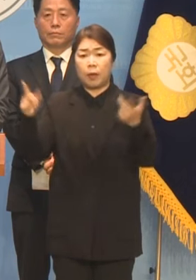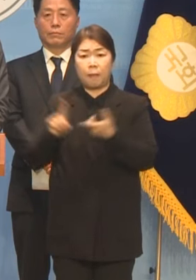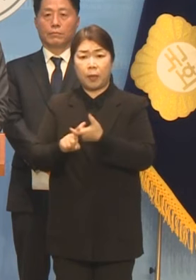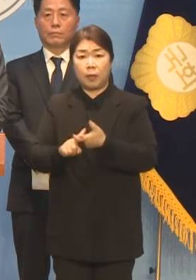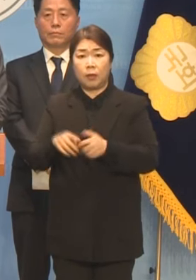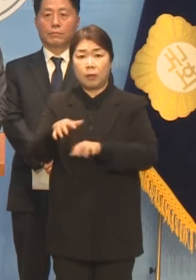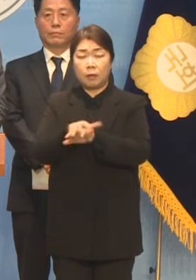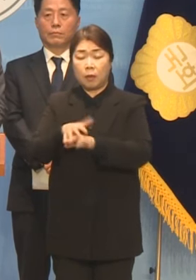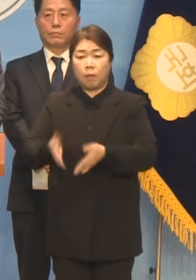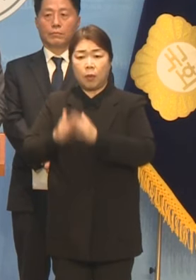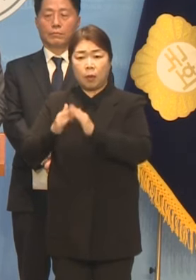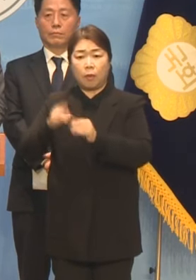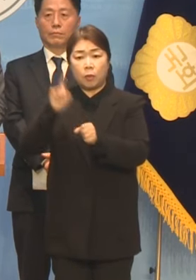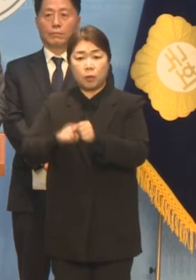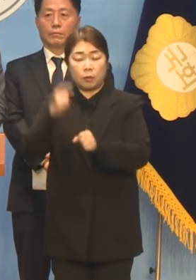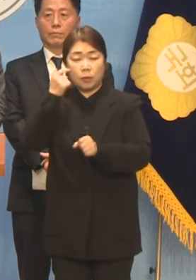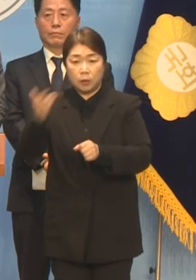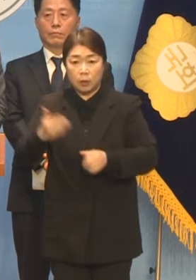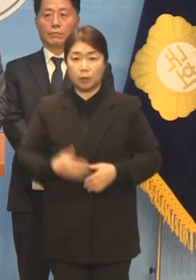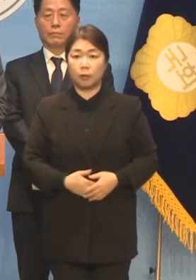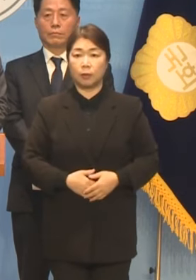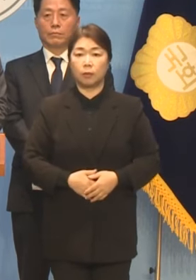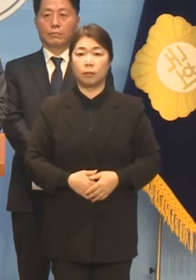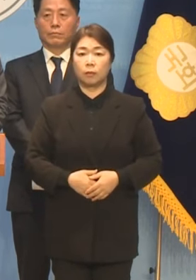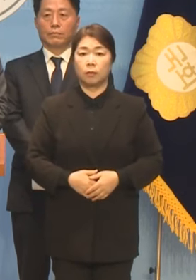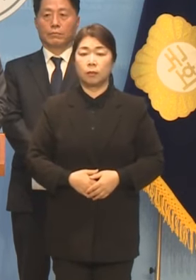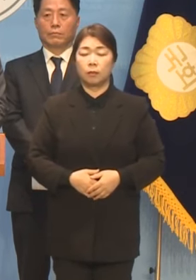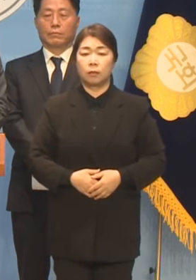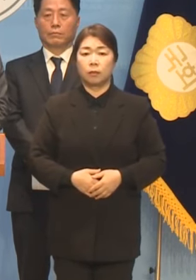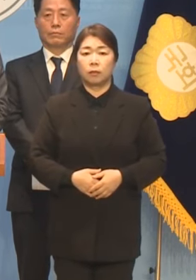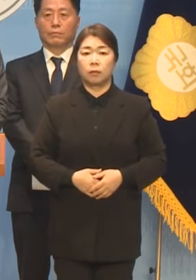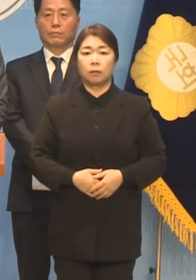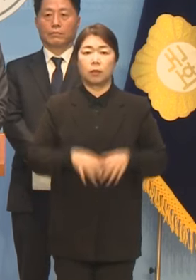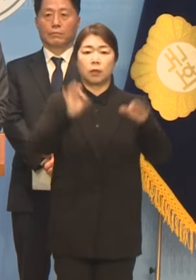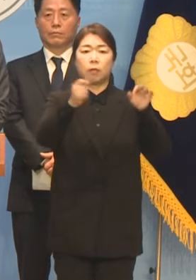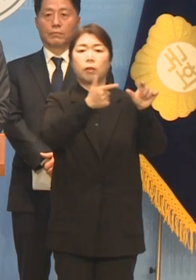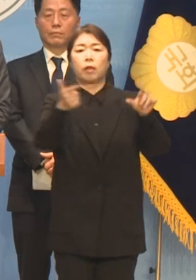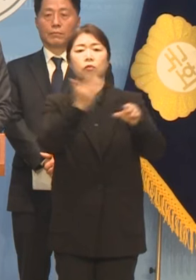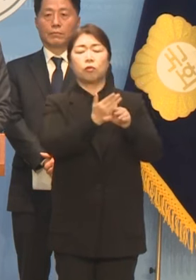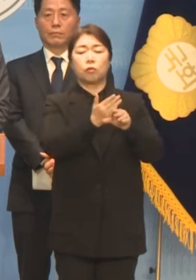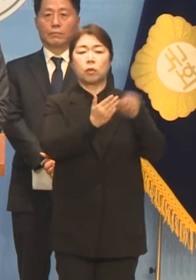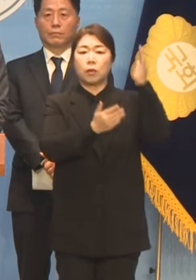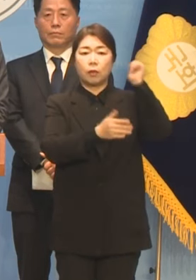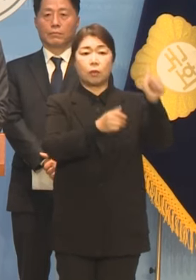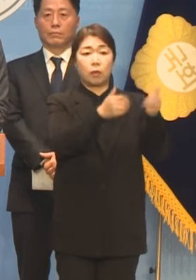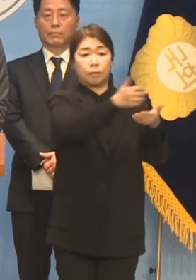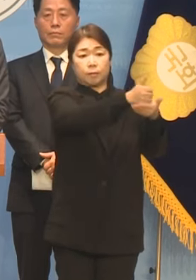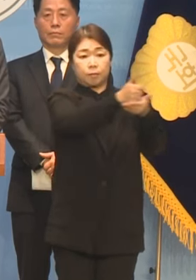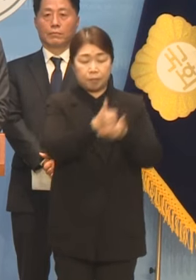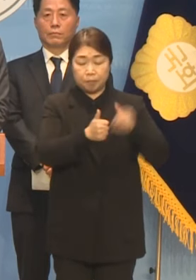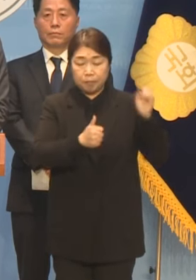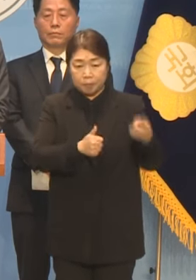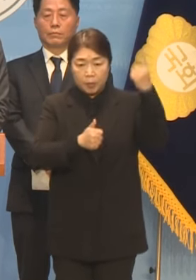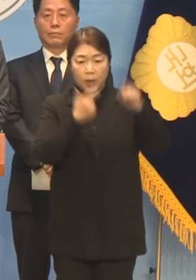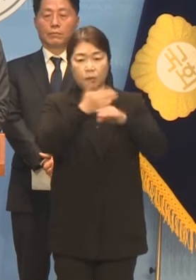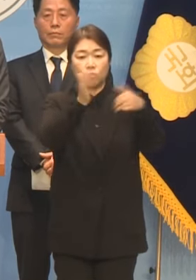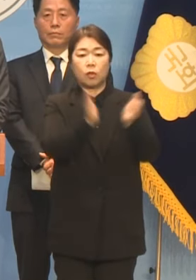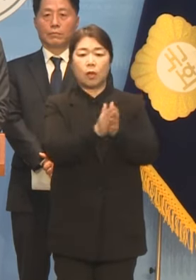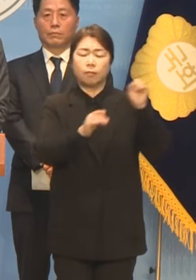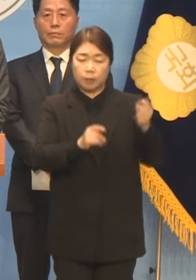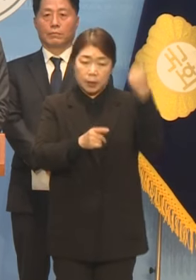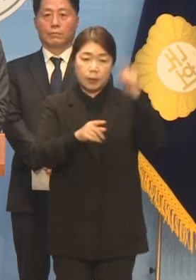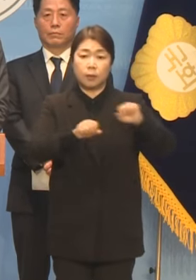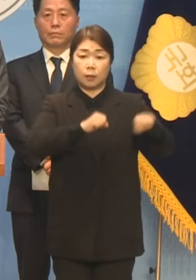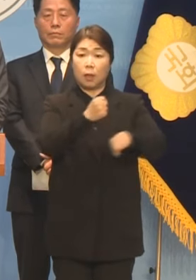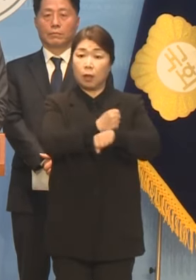목적입니다 돌이켜 보데 김대중 대통령님의 영입으로 시작된 민주당에서 재